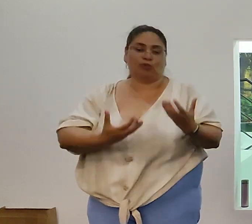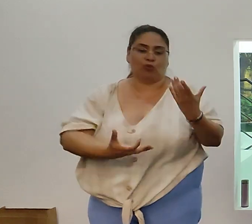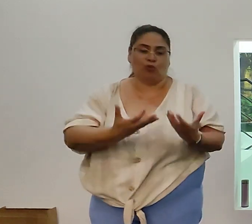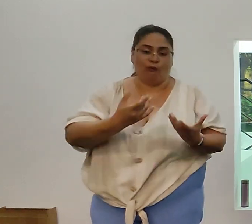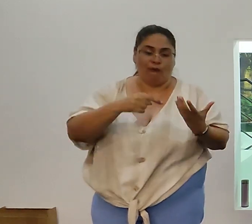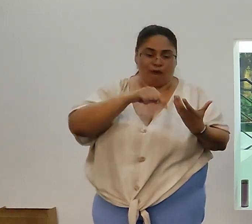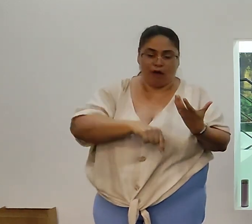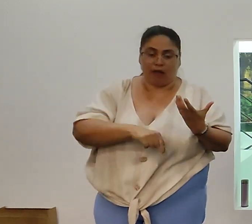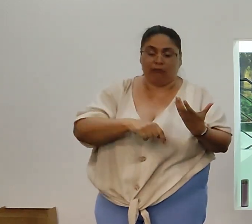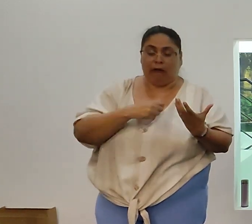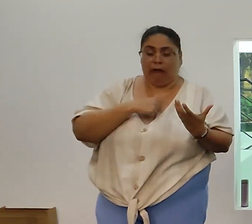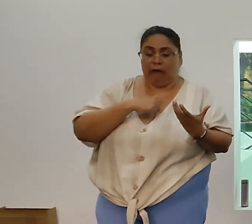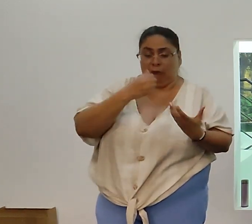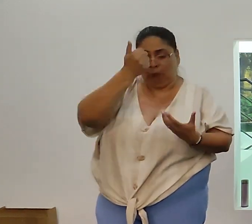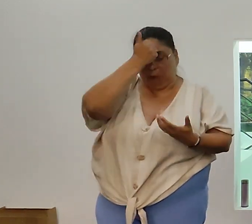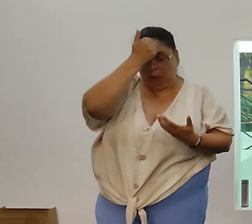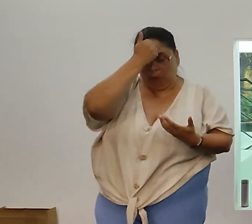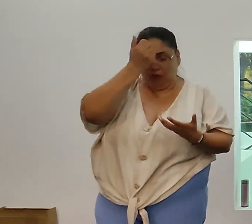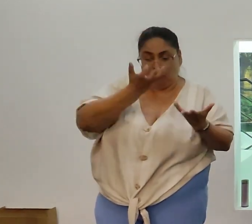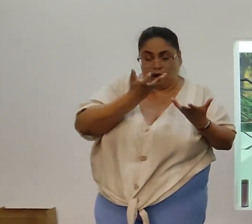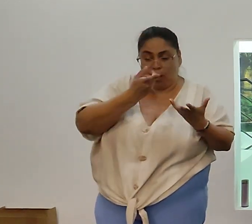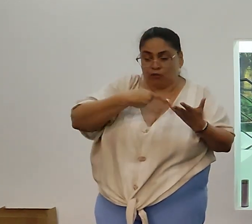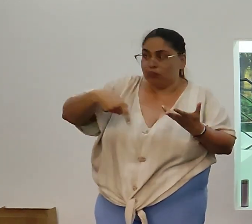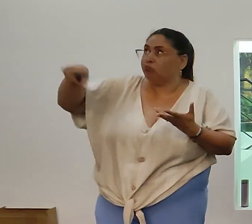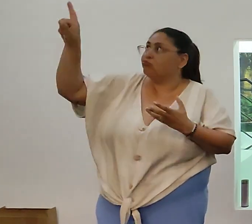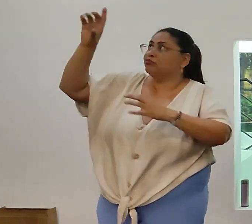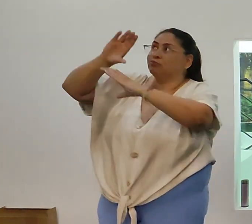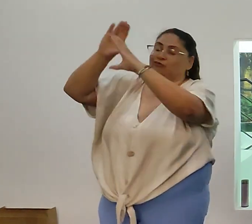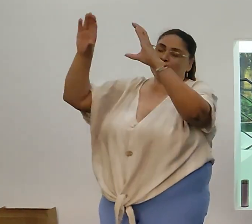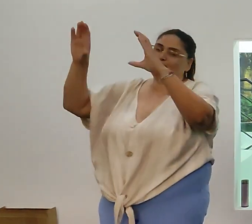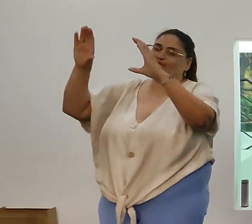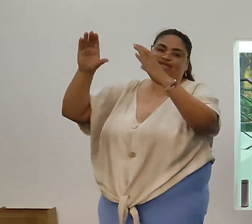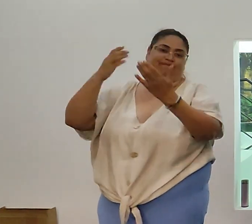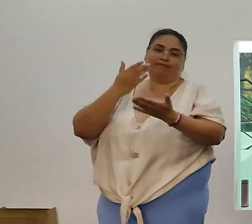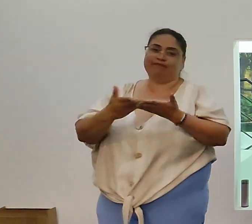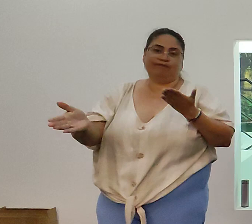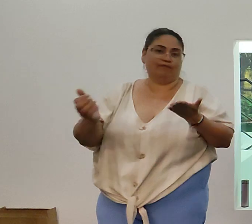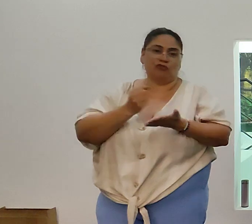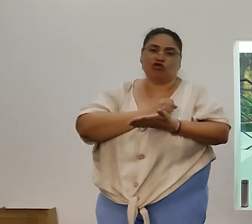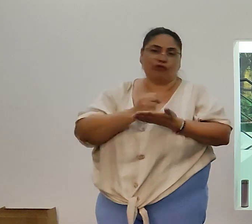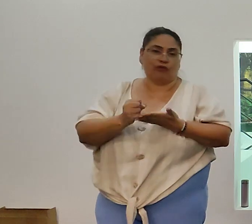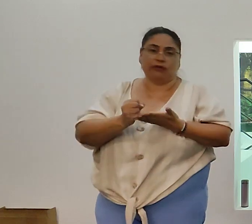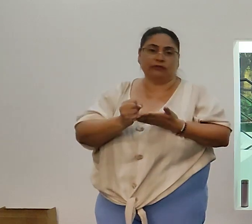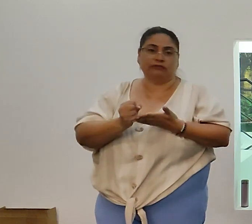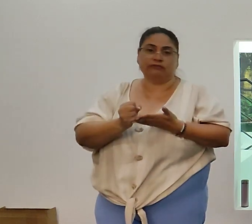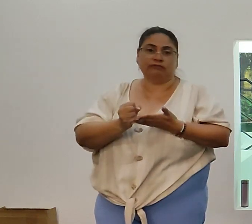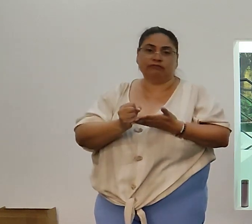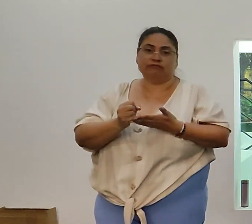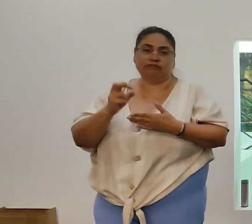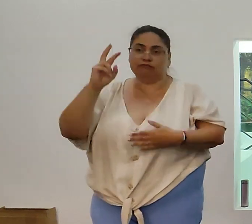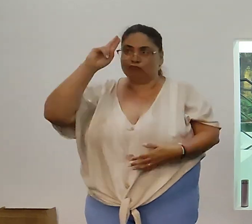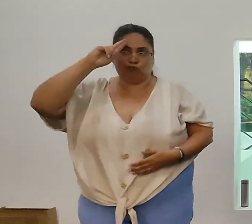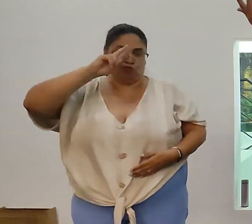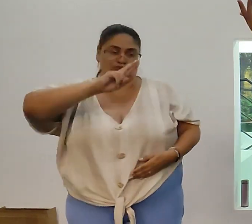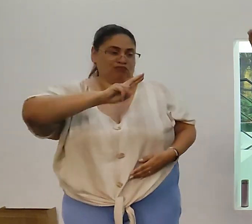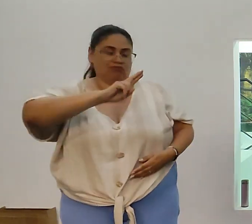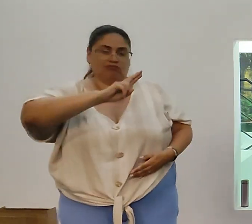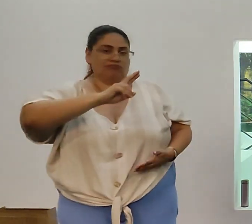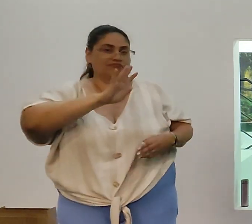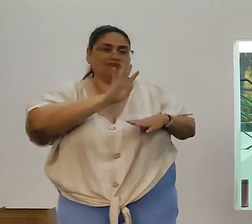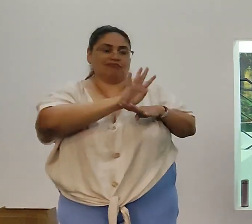ser terrível, nós estarmos conscientes, não termos nenhuma ajuda sequer do Senhor lá,